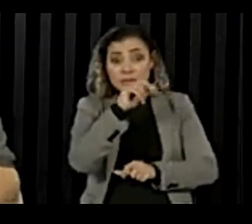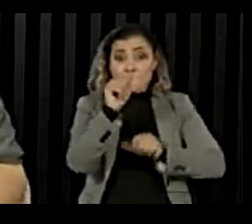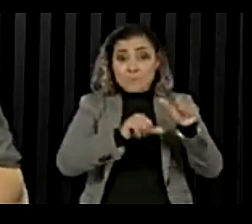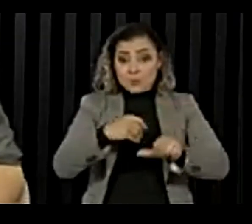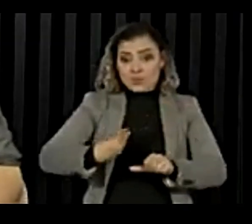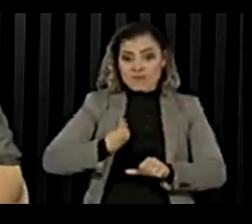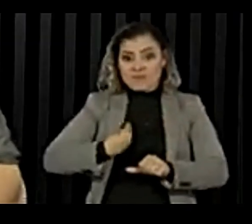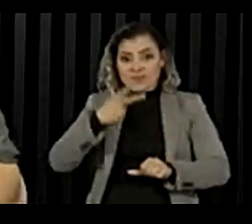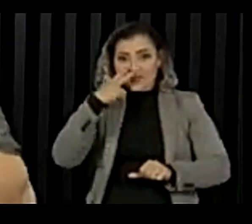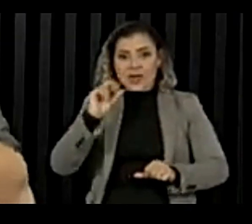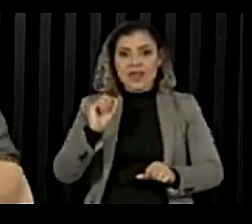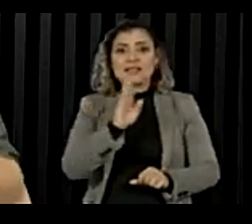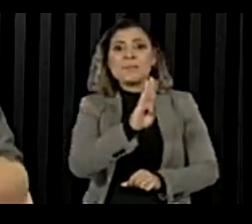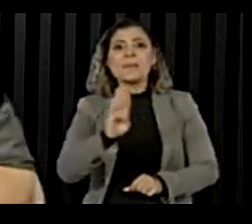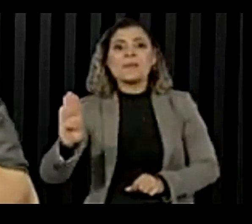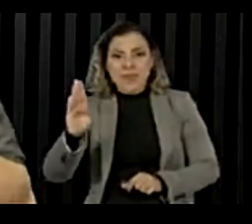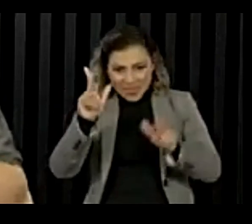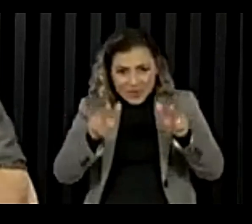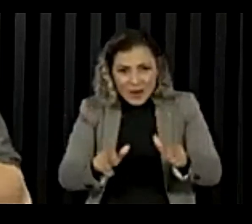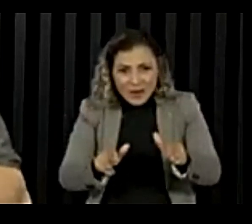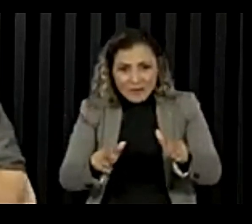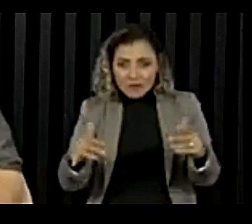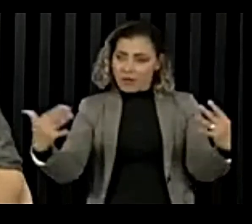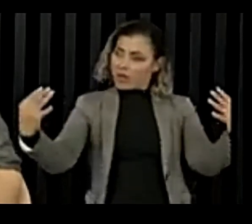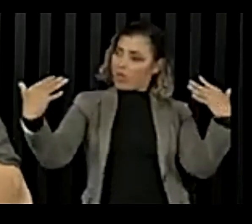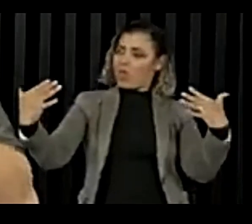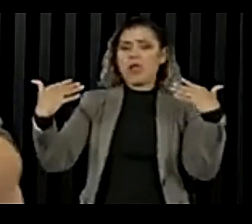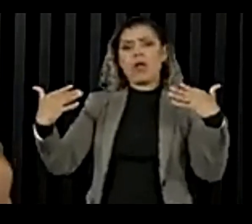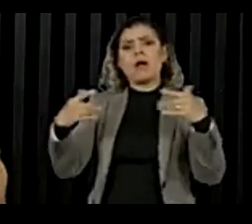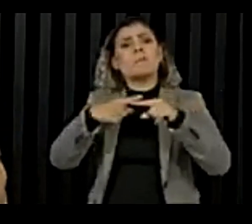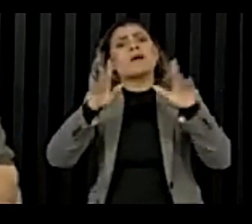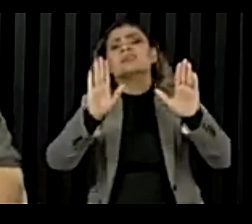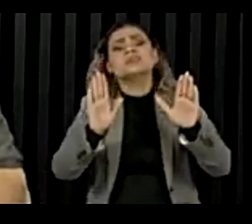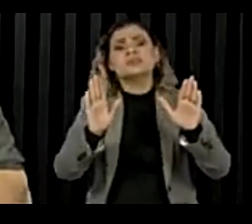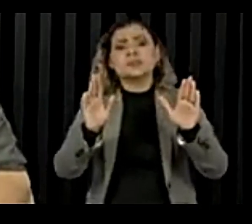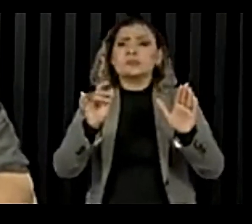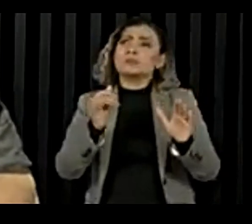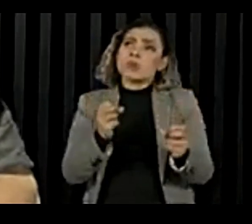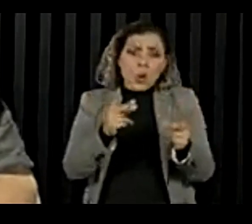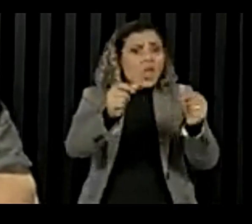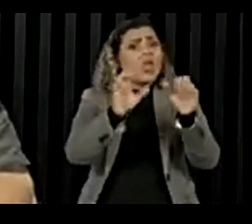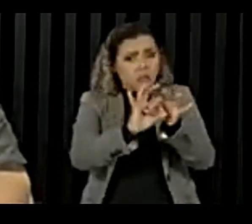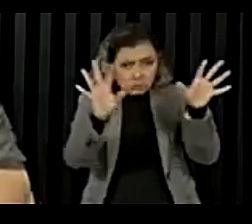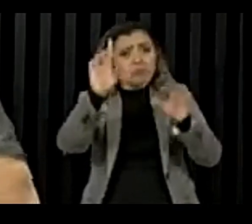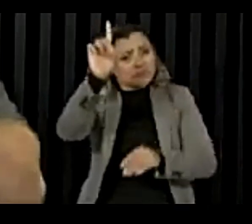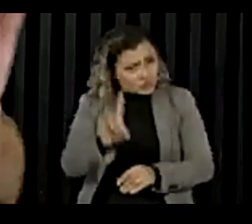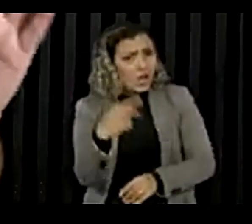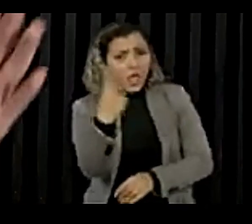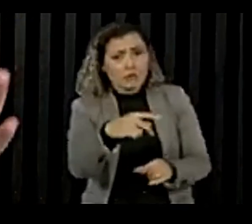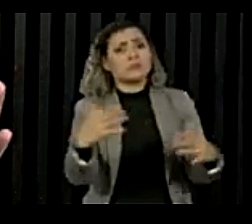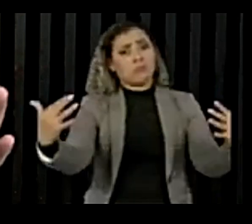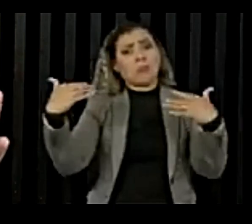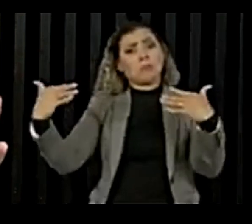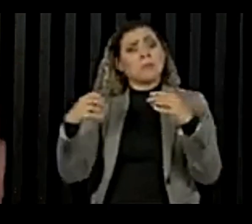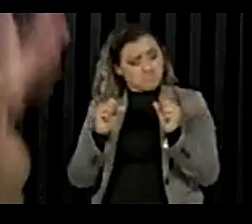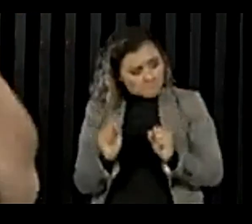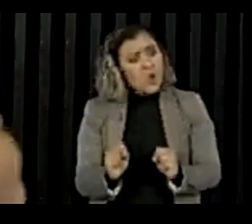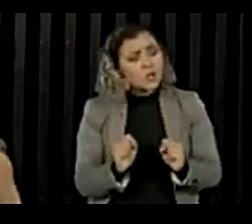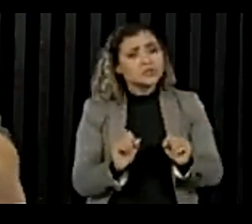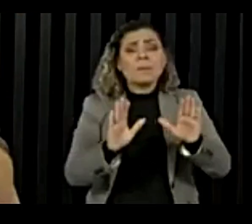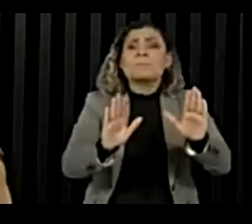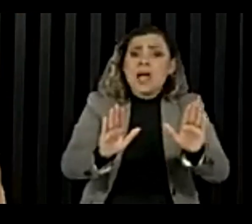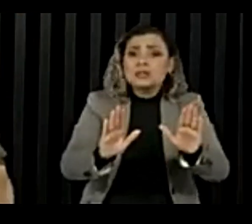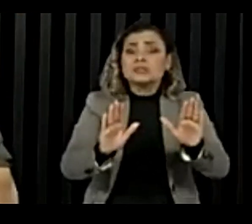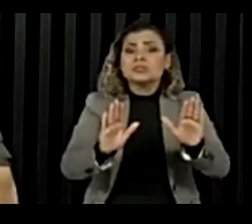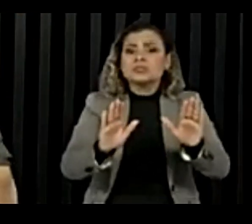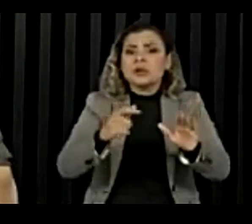vida num reality show, qual é exatamente o tipo de conteúdo que você está produzindo? Não há demérito em você transformar a sua vida em reality show. Não há nenhum demérito nisso. Desde que